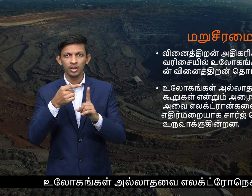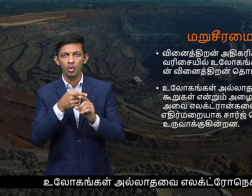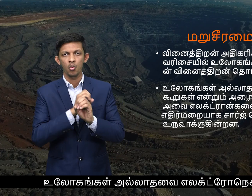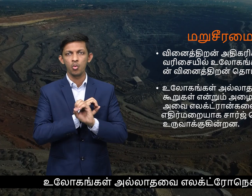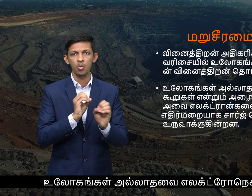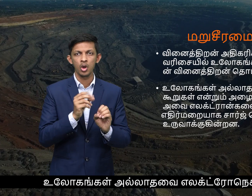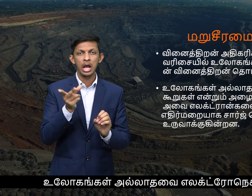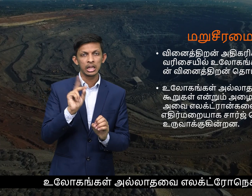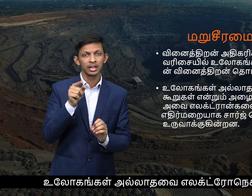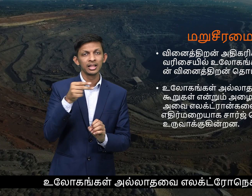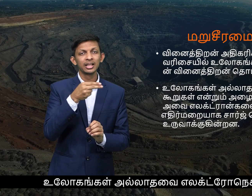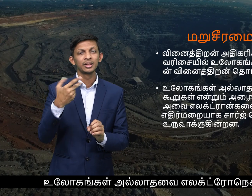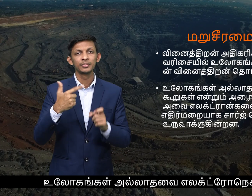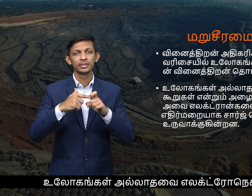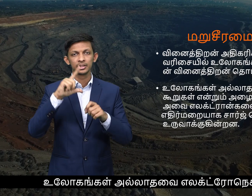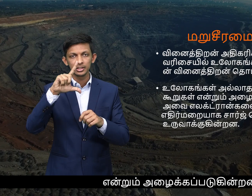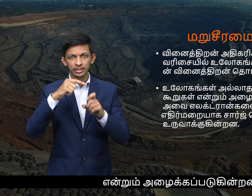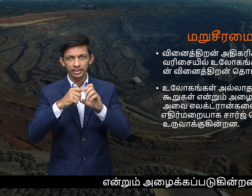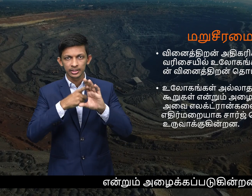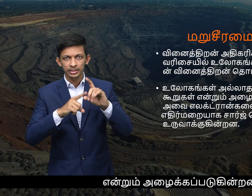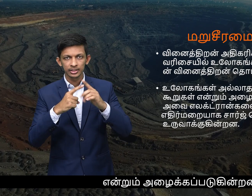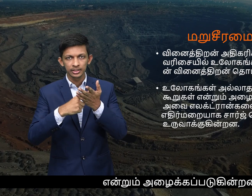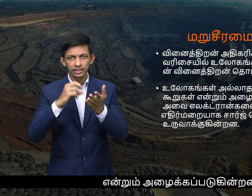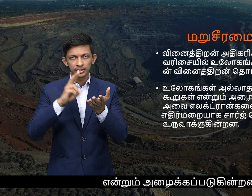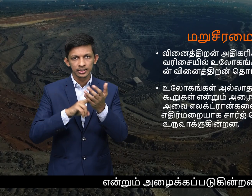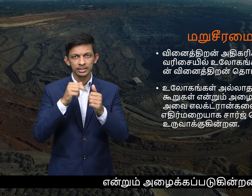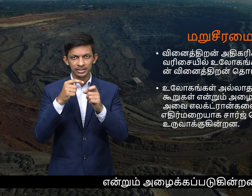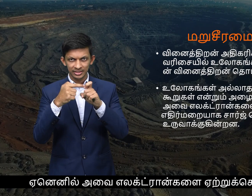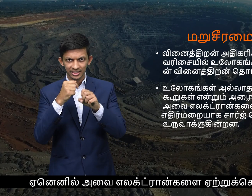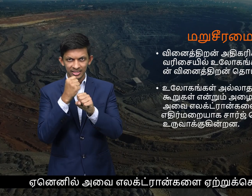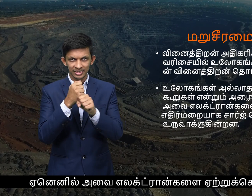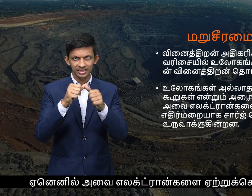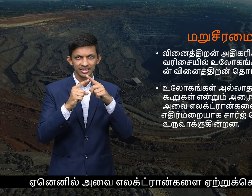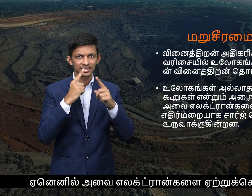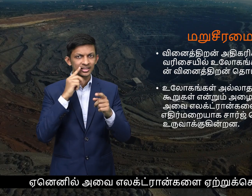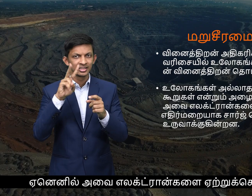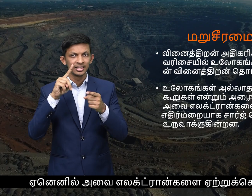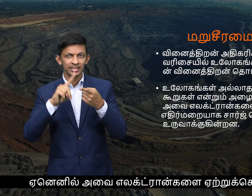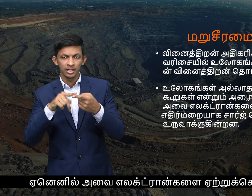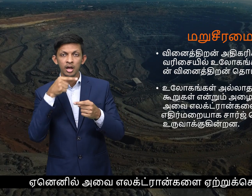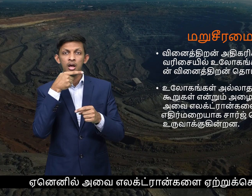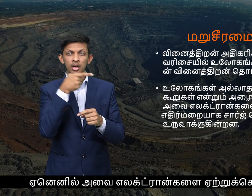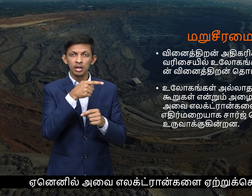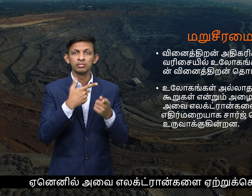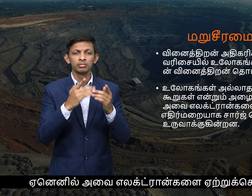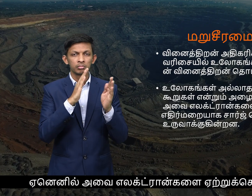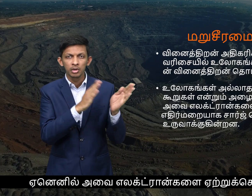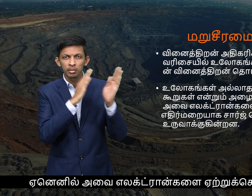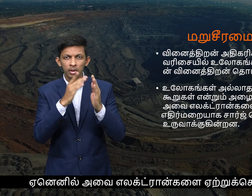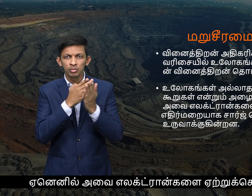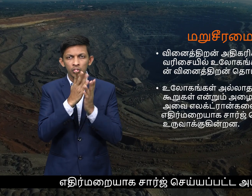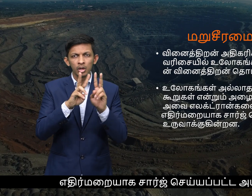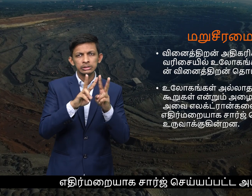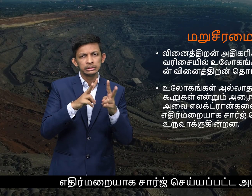உலோகங்கள் அல்லாதவை எலக்ட்ரோநெகட்டிவ் கூறுகள் என்றும் அழைக்கப்படுகின்றன, ஏனெனில் அவை எலக்ட்ரான்களை ஏற்றுக்கொள்வதன்